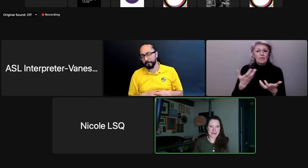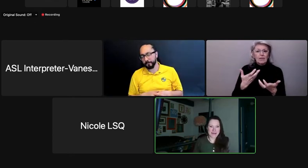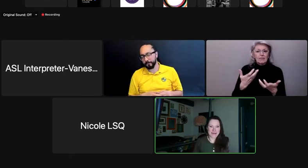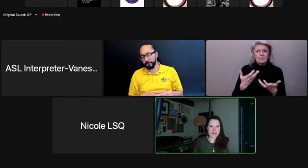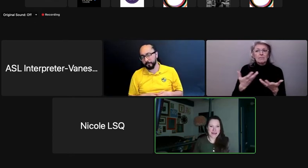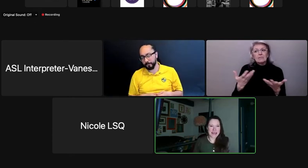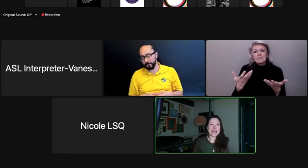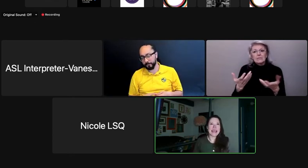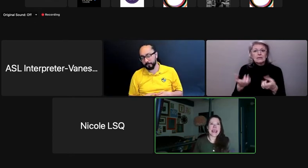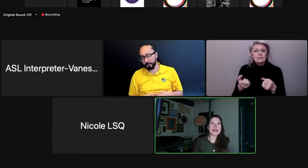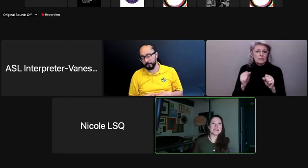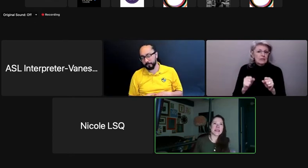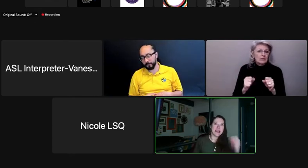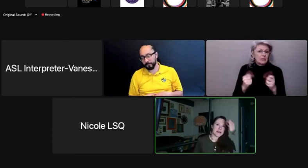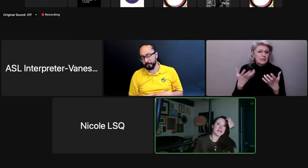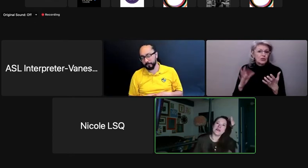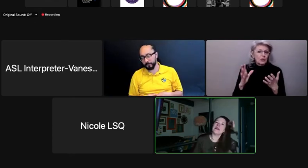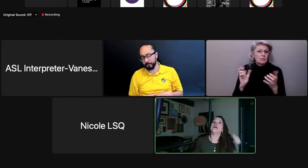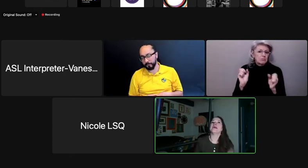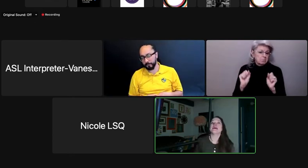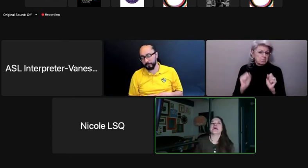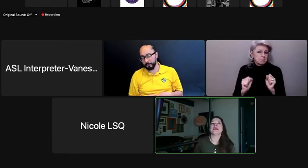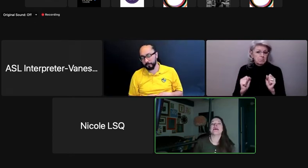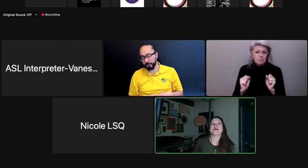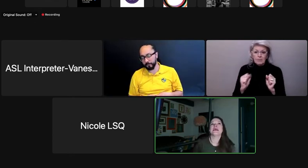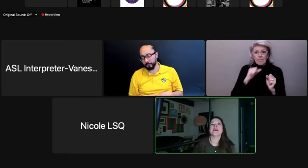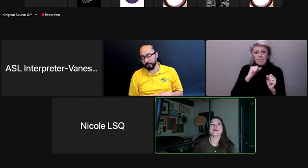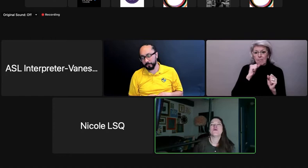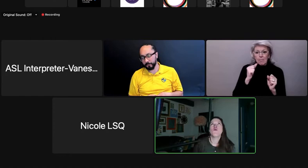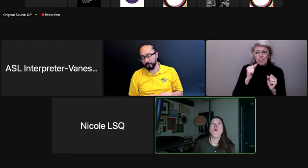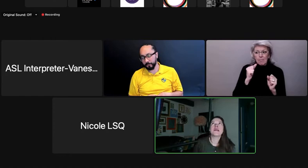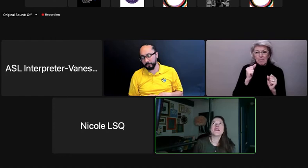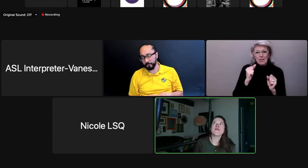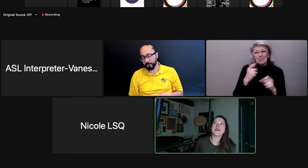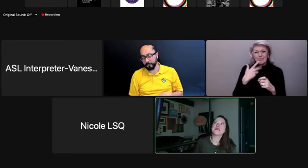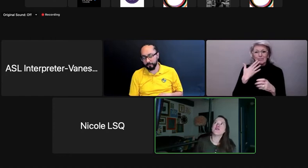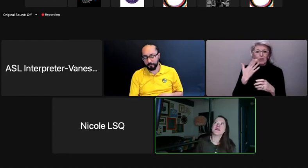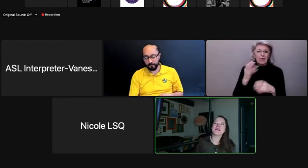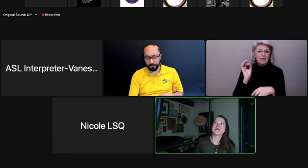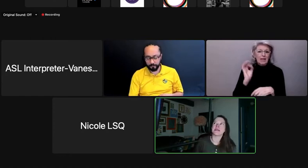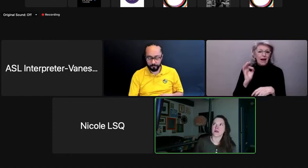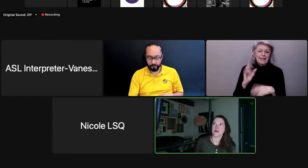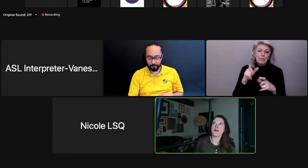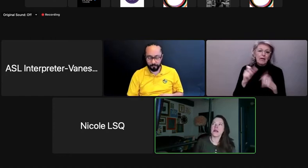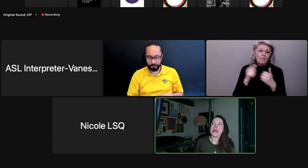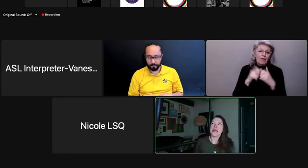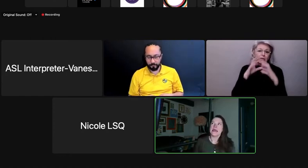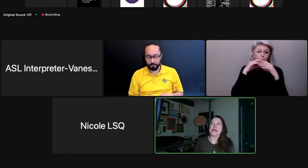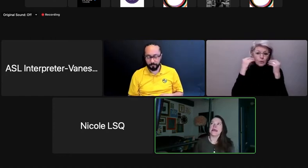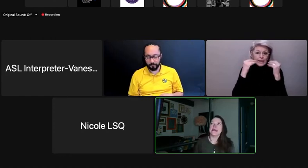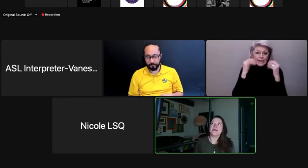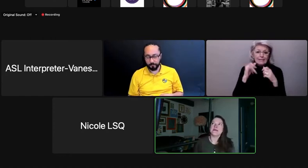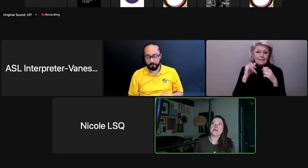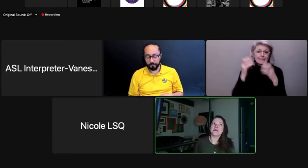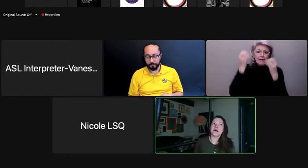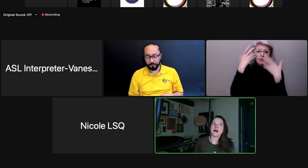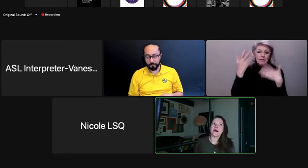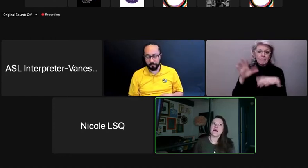possible choses qui pourraient ne pas être à la hauteur mais ça se prend avec un sourire quand on est informé